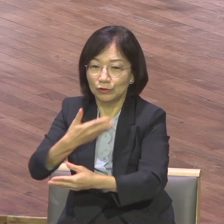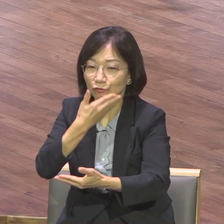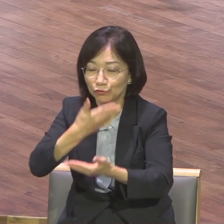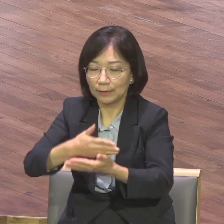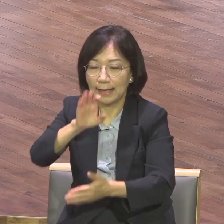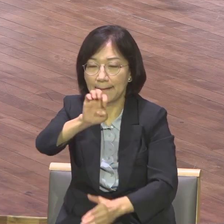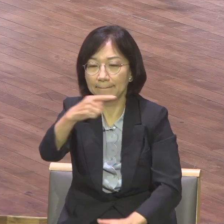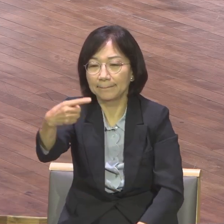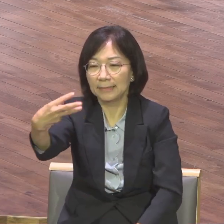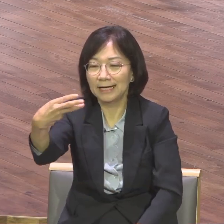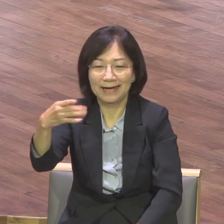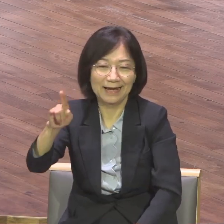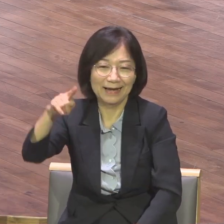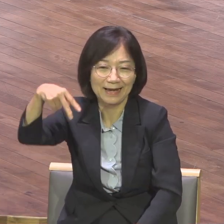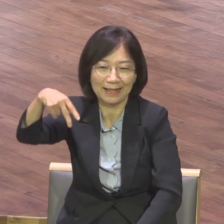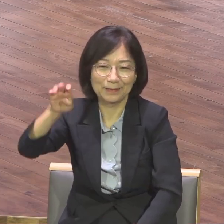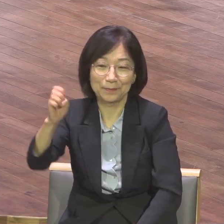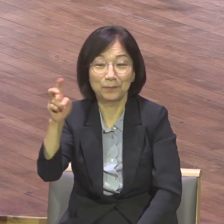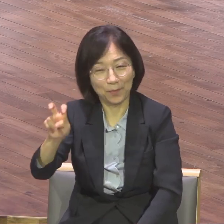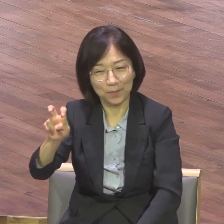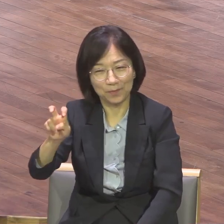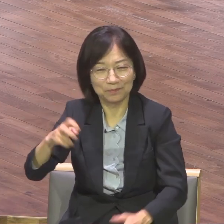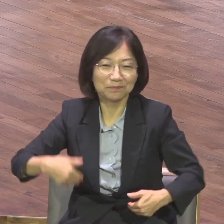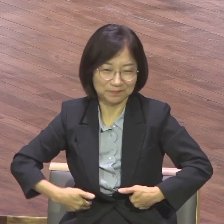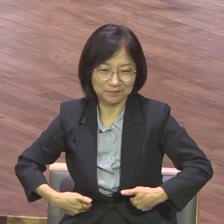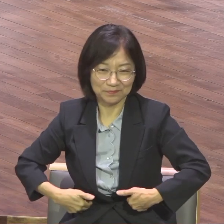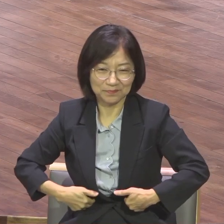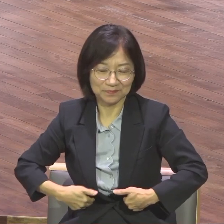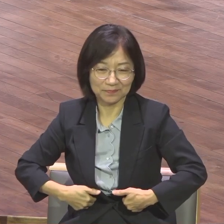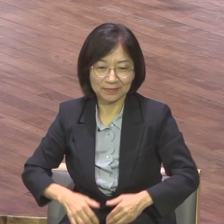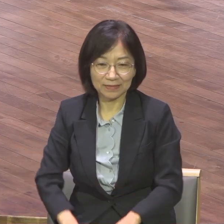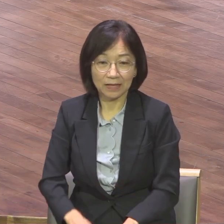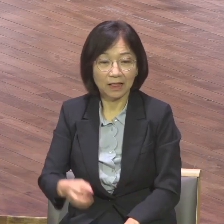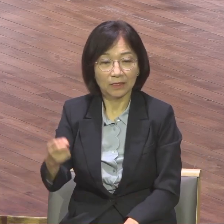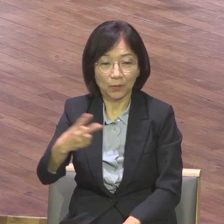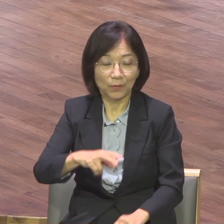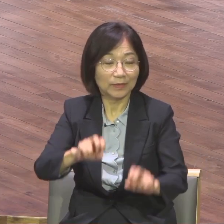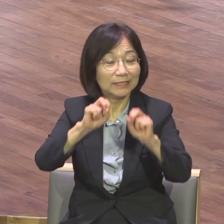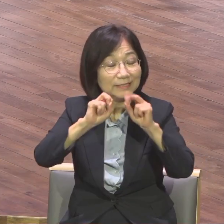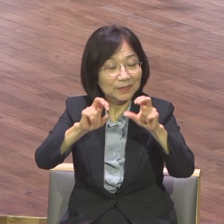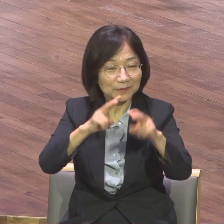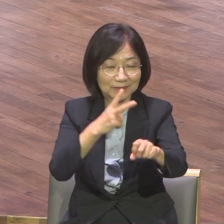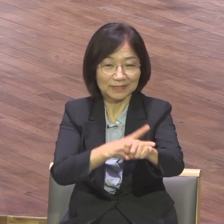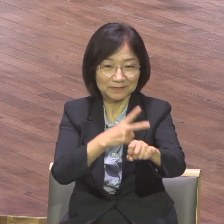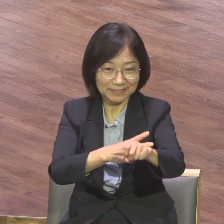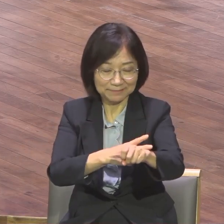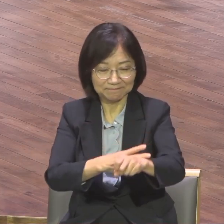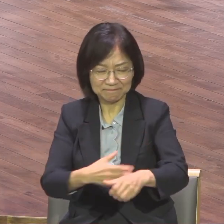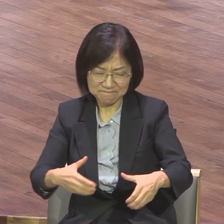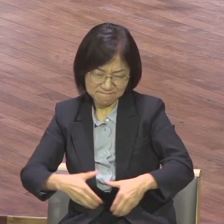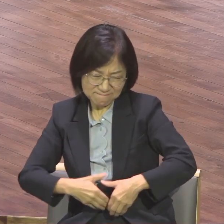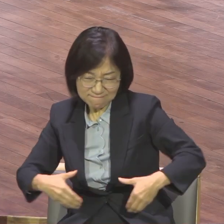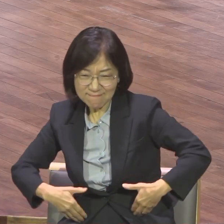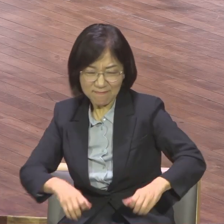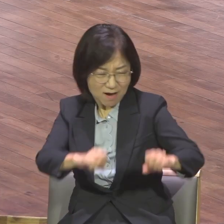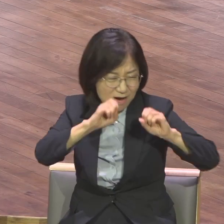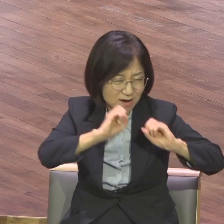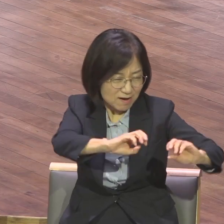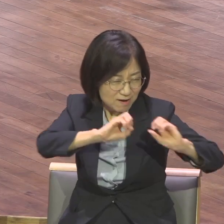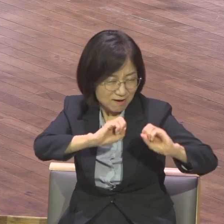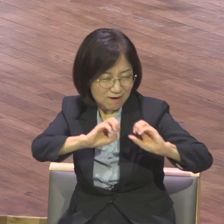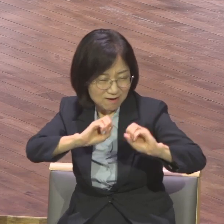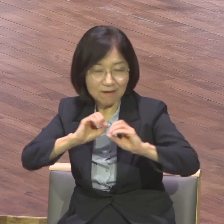예배당도 정말 달라야 됩니다. 선교사들이 당당하게 선교를 할 수 있도록 그